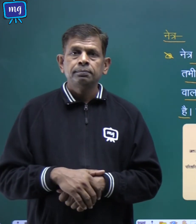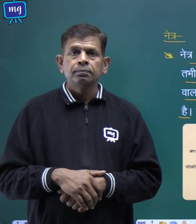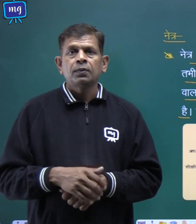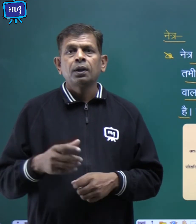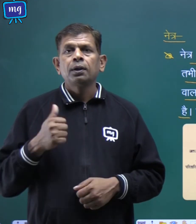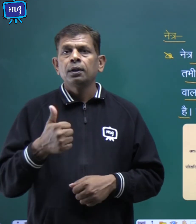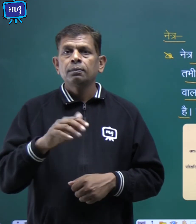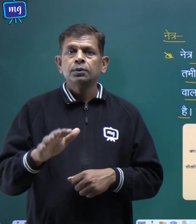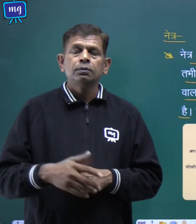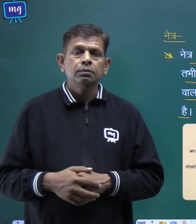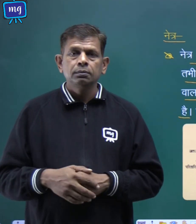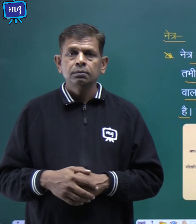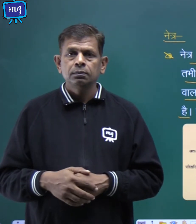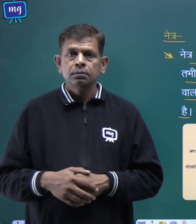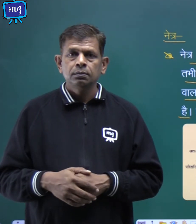ठीक है बच्चों?